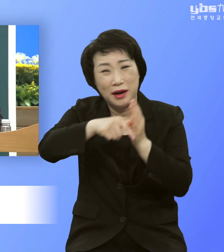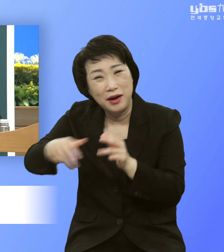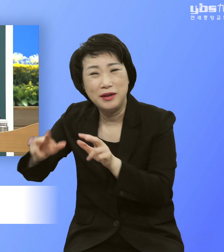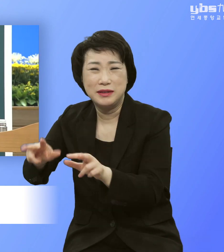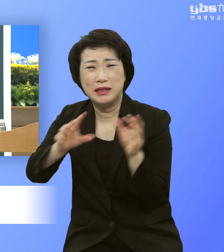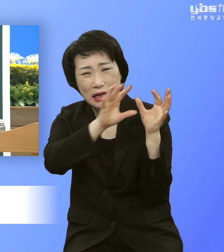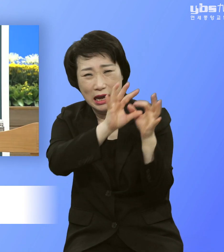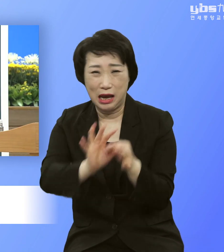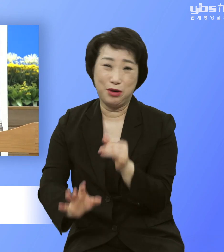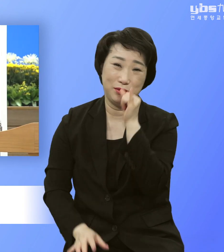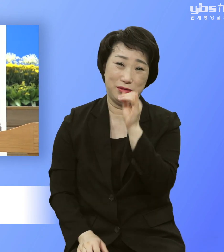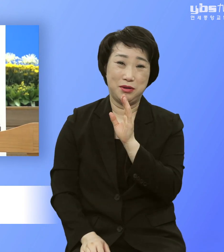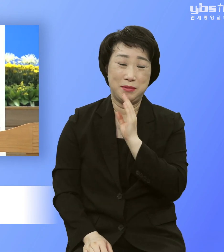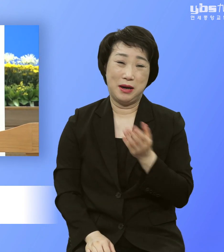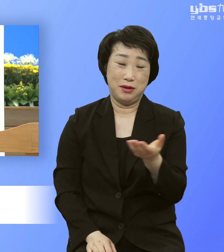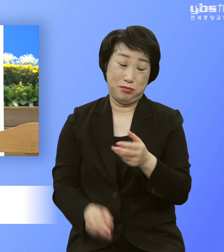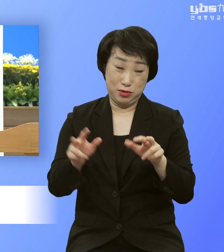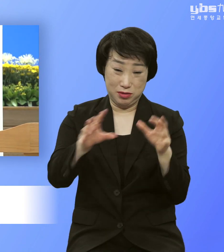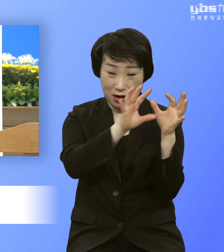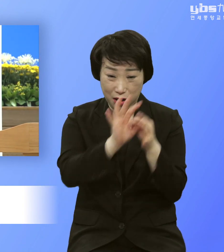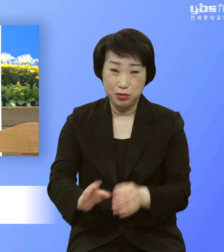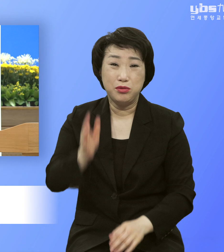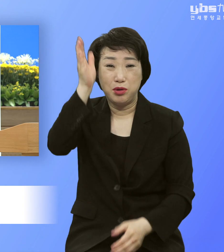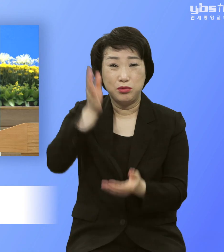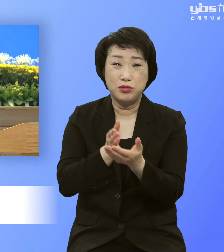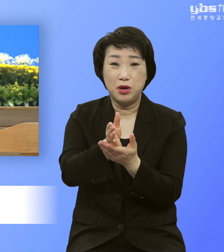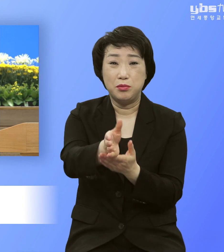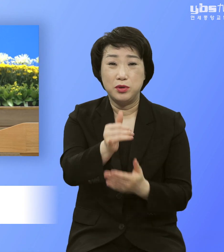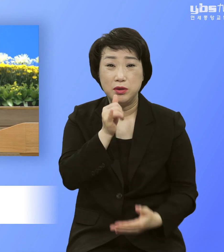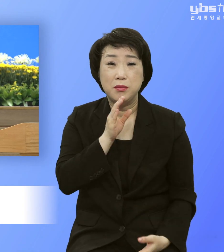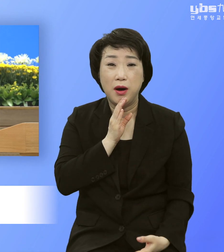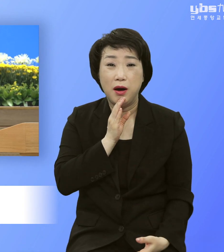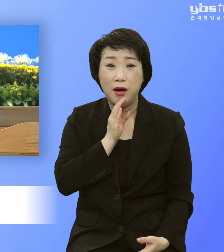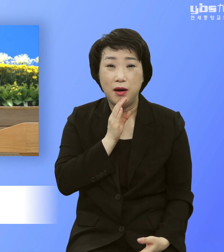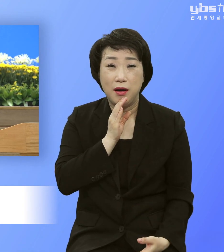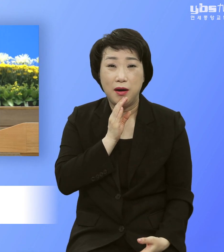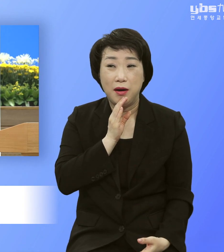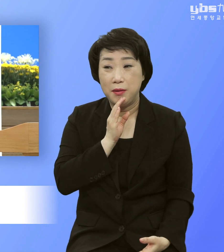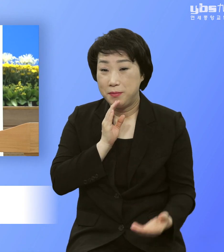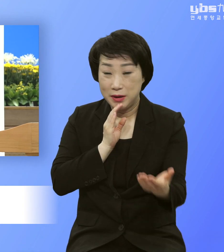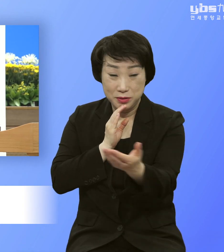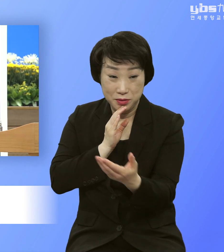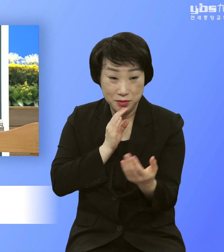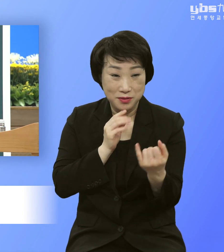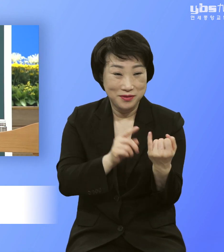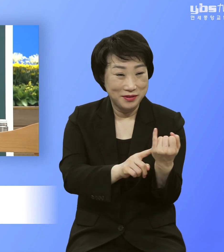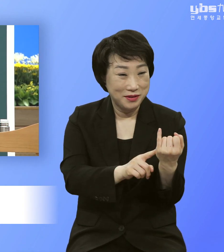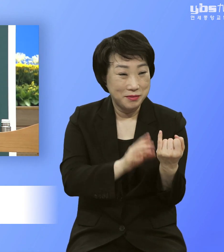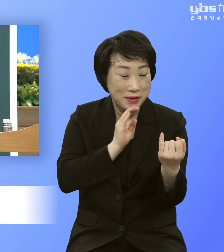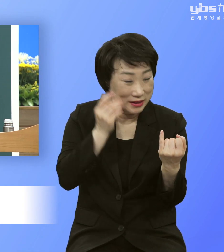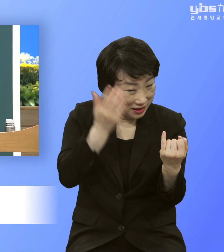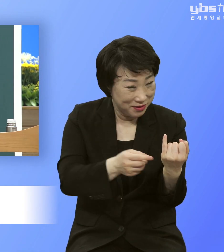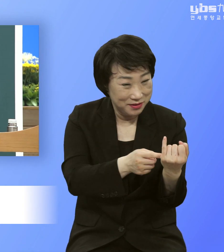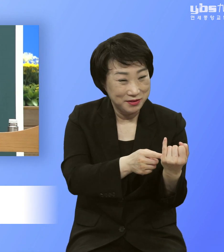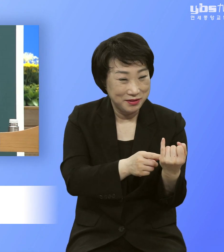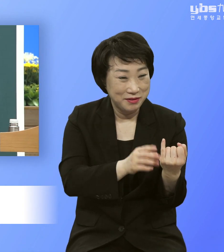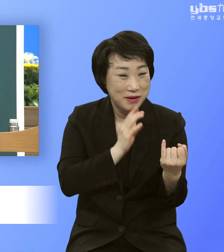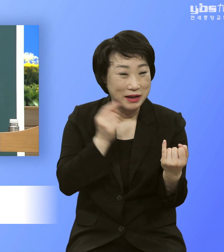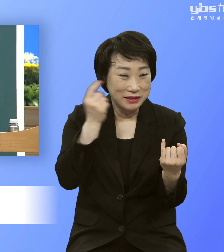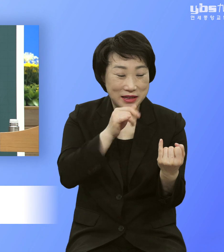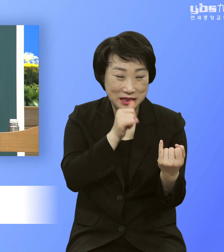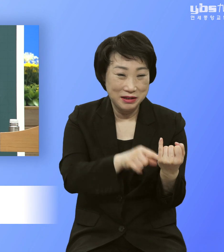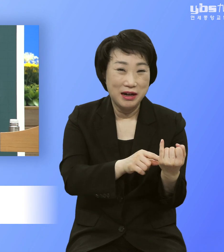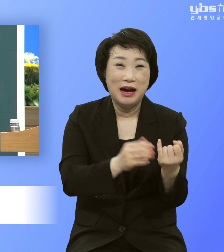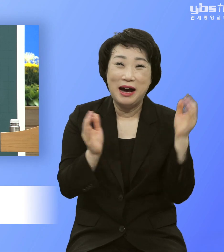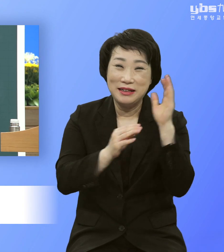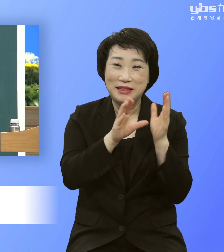했다. 지금까지 그 설교만 했다 이거. 연아 그러냐 안 그러냐? 그렇지. 너